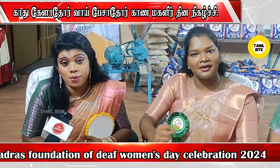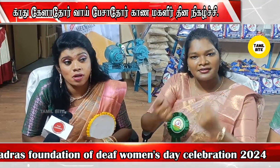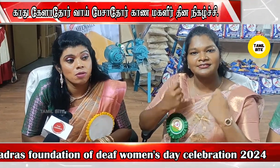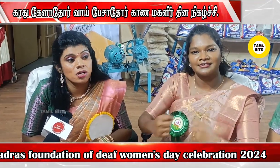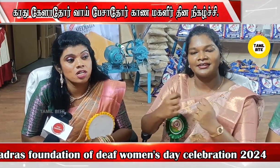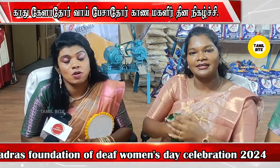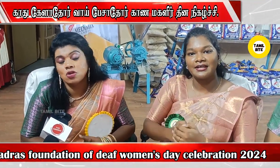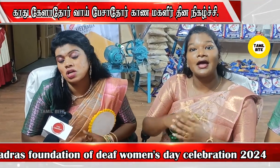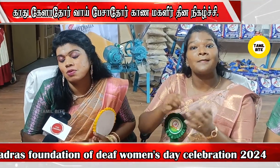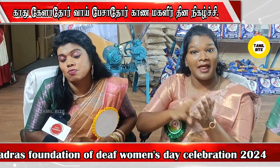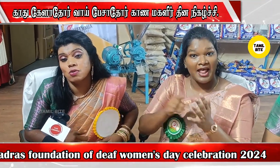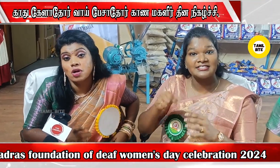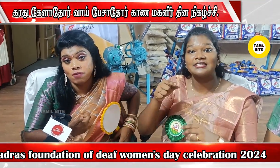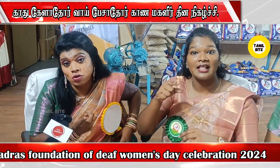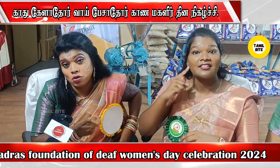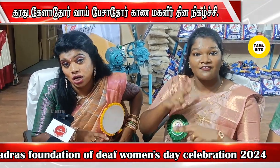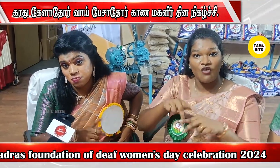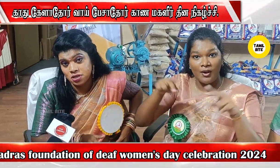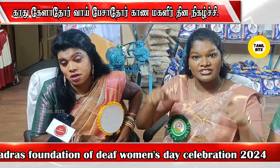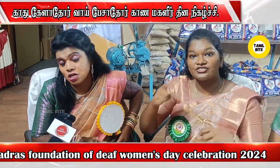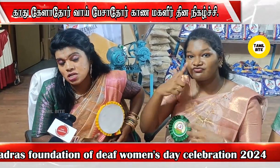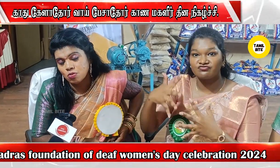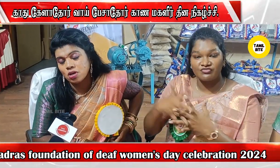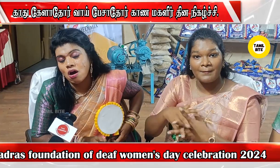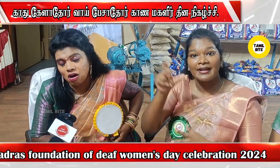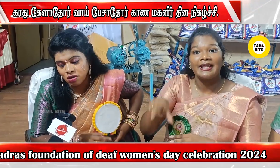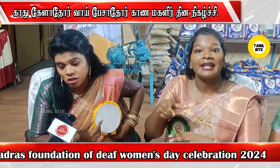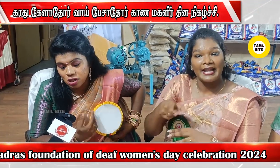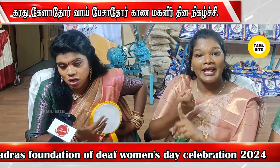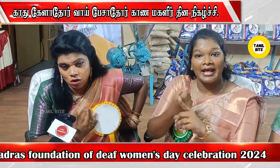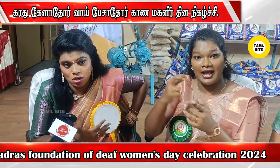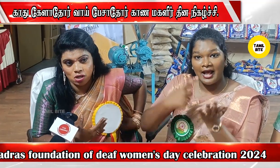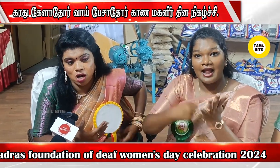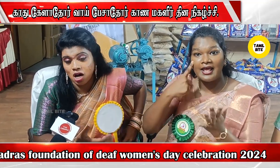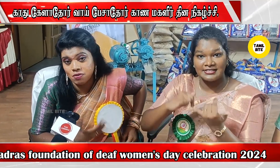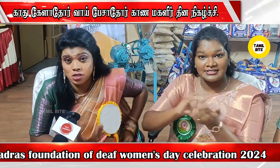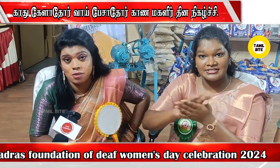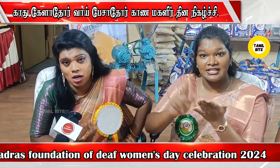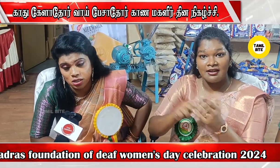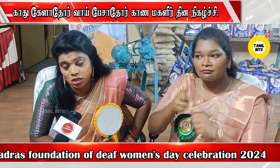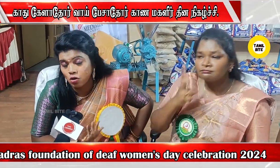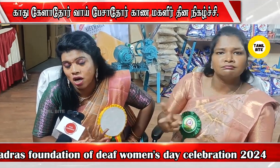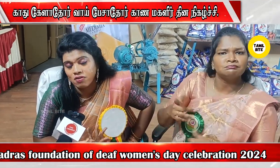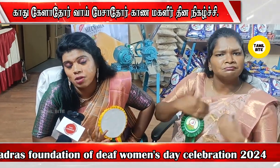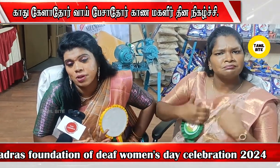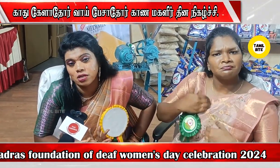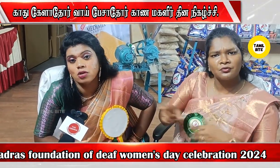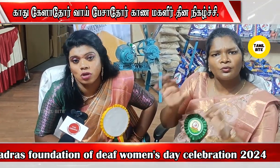dah mentera kawan tu naik bus malu, kawan tu orang pun kasut mana mesti. Aku ni orang kalau orang arah bete pati, orang kalau